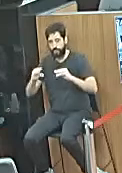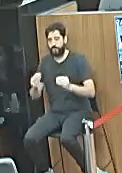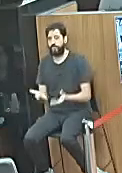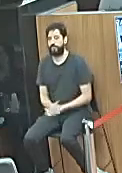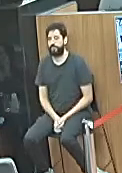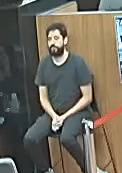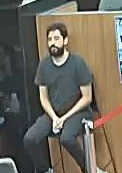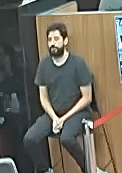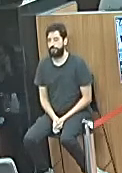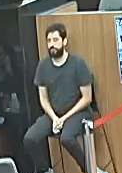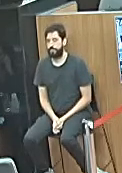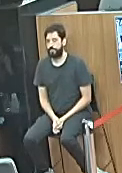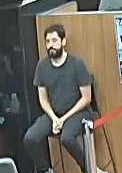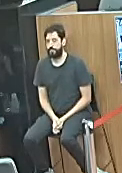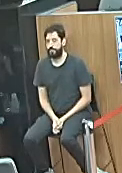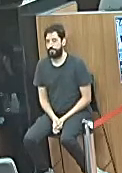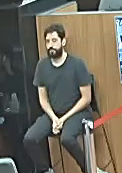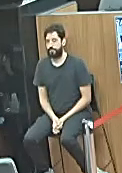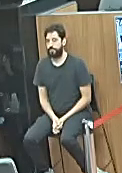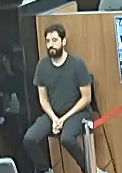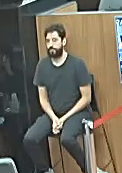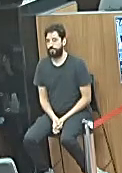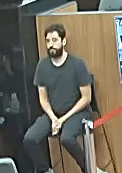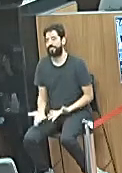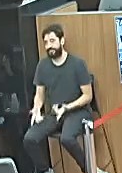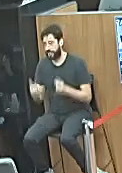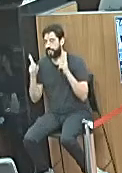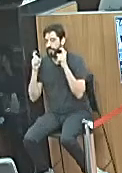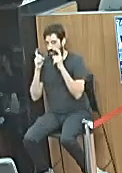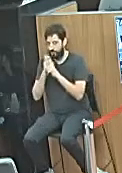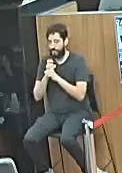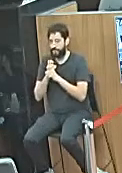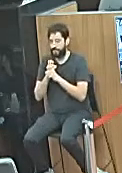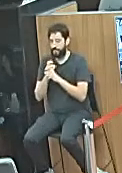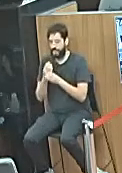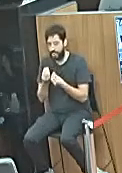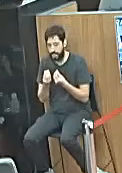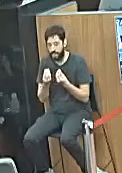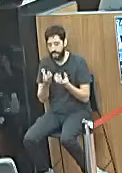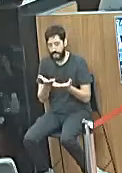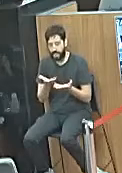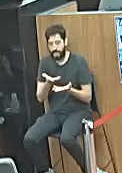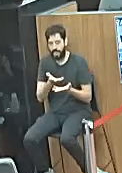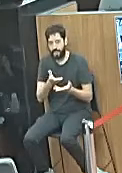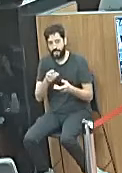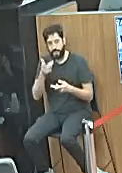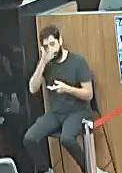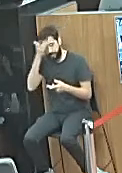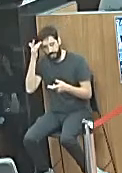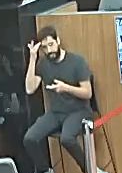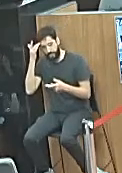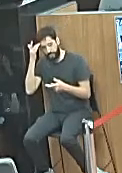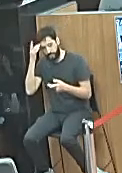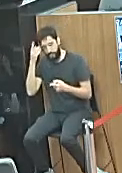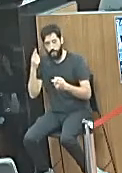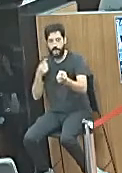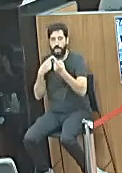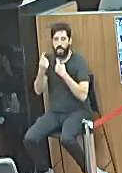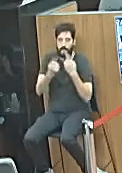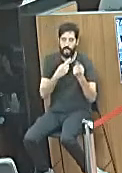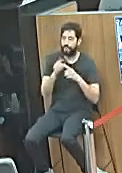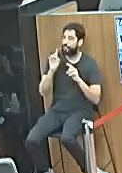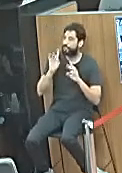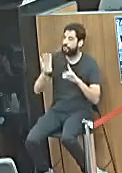né e ea dificuldade de se prover pessoas numa de tíner antes mas só circense que